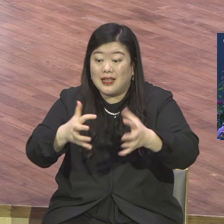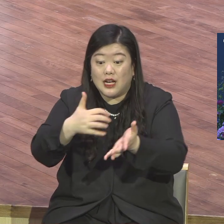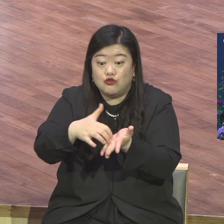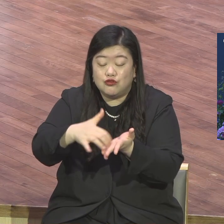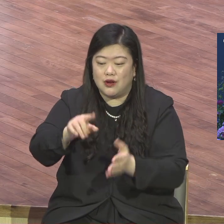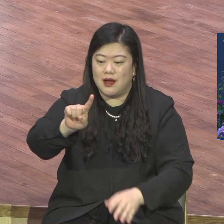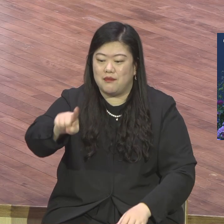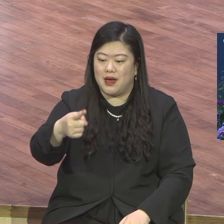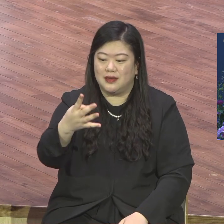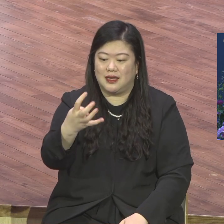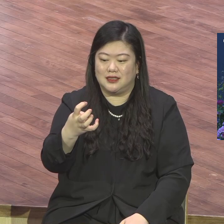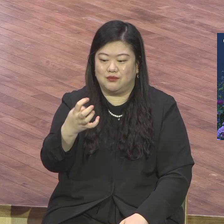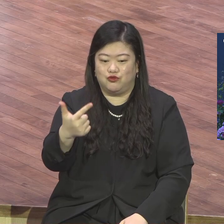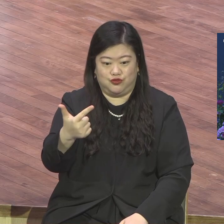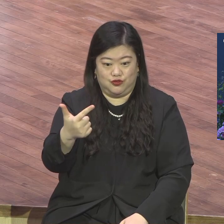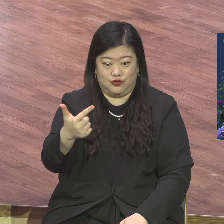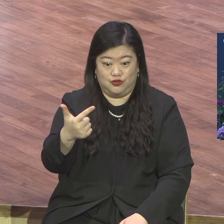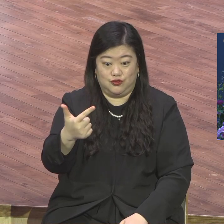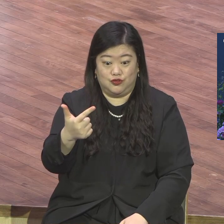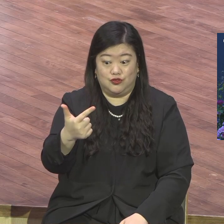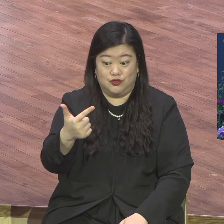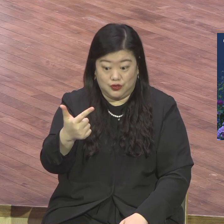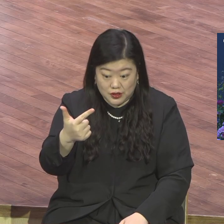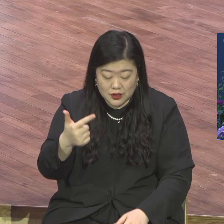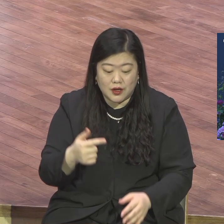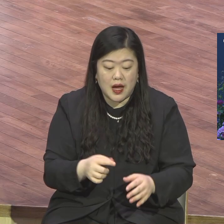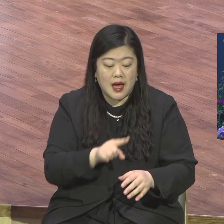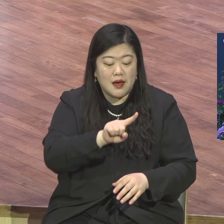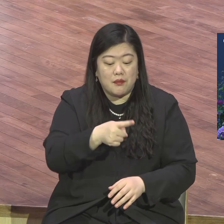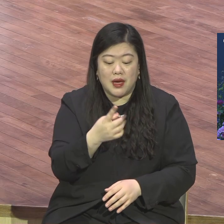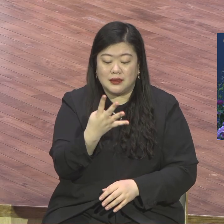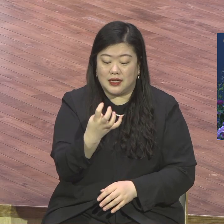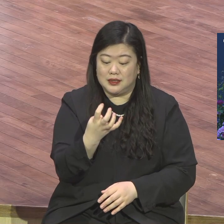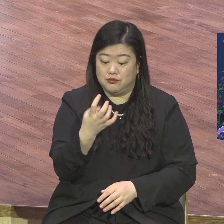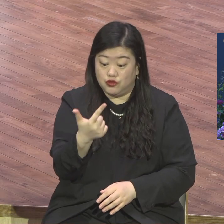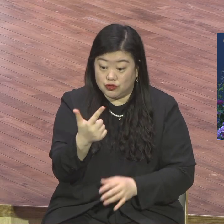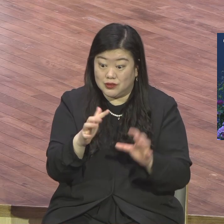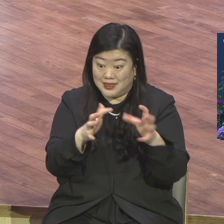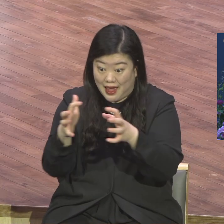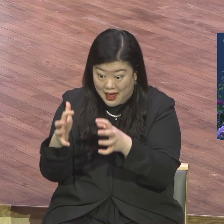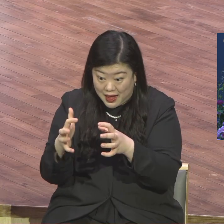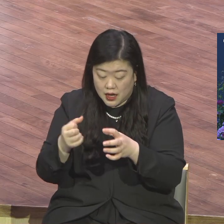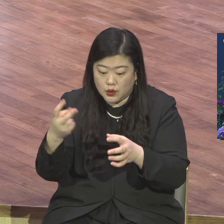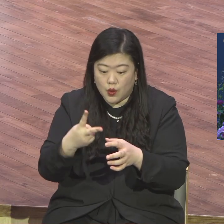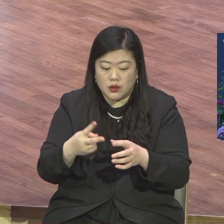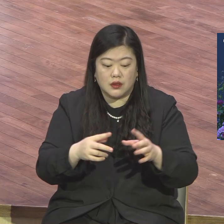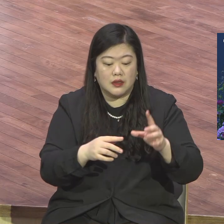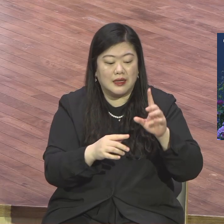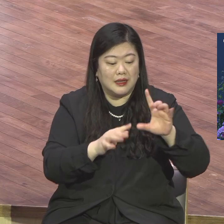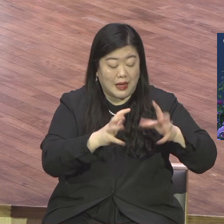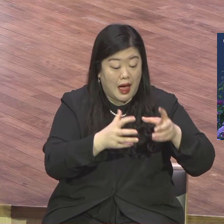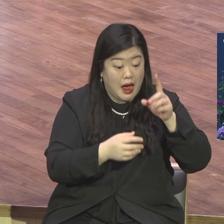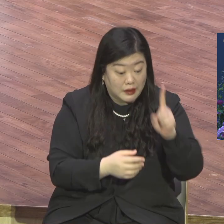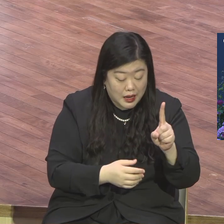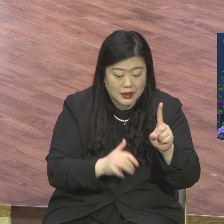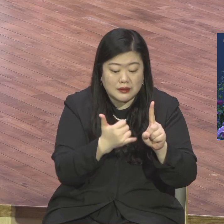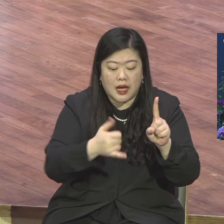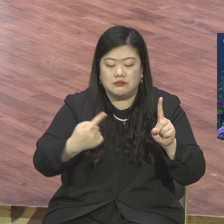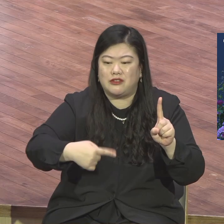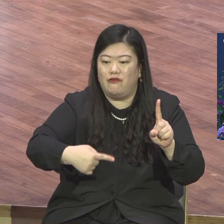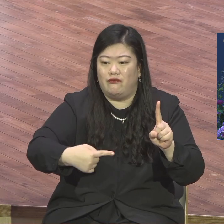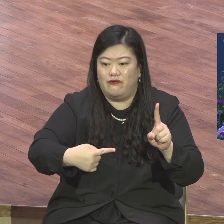146개국을 대상으로 각 국별 1,000명씩 그렇게 시민들에게 삶의